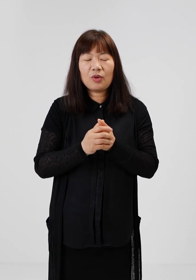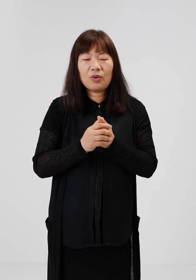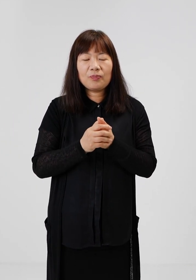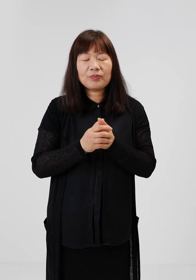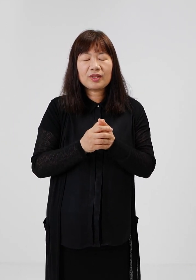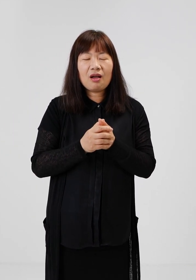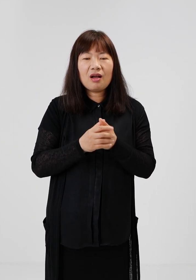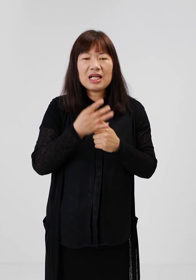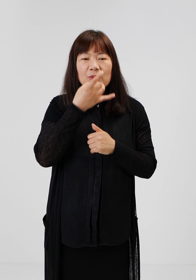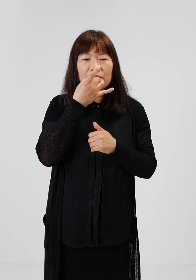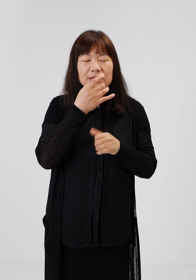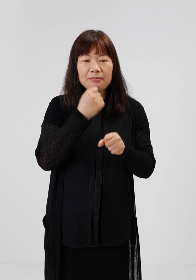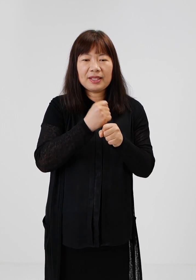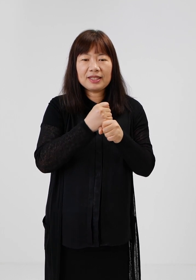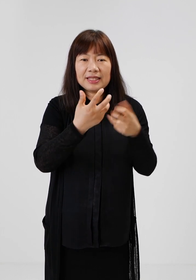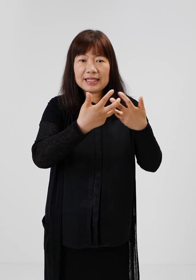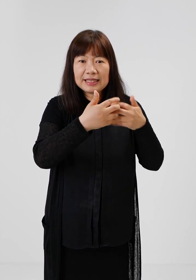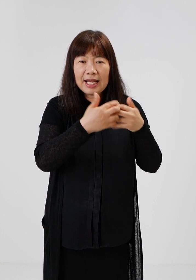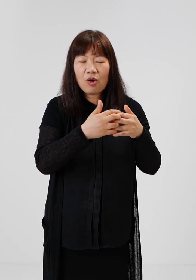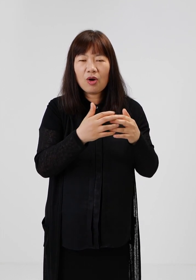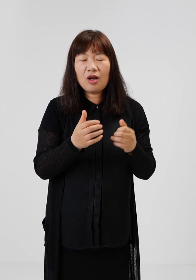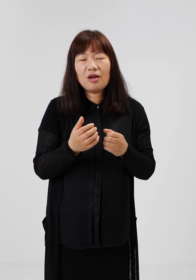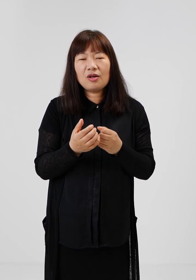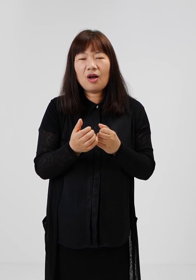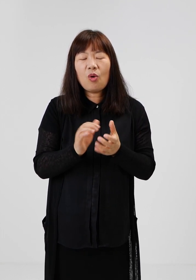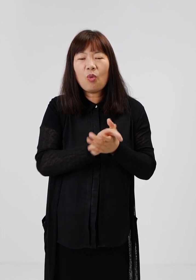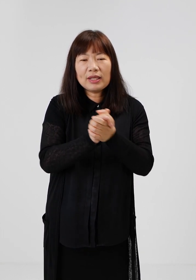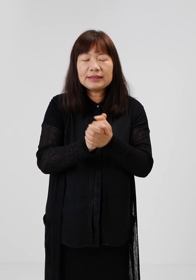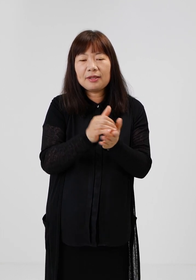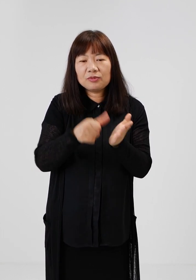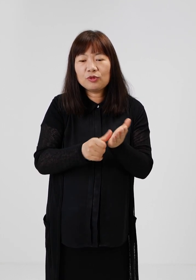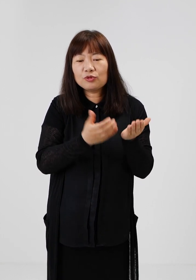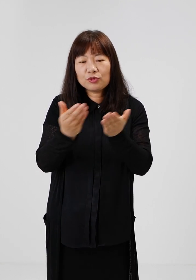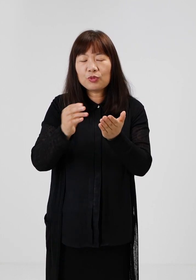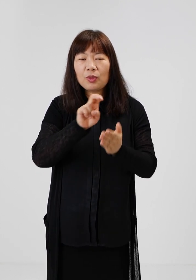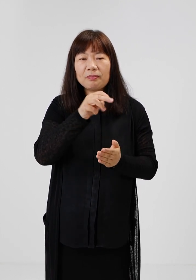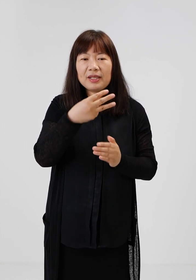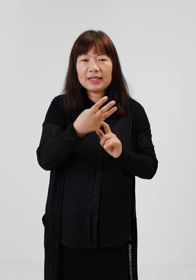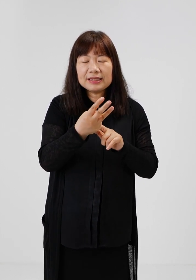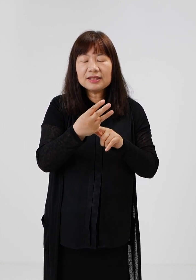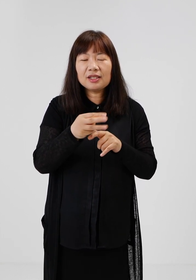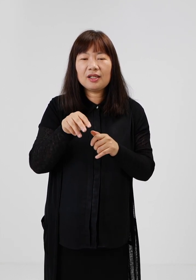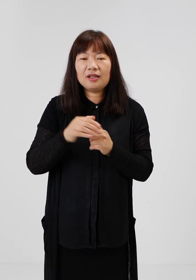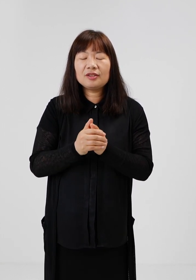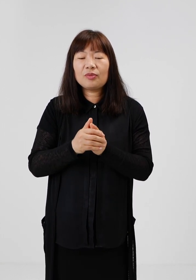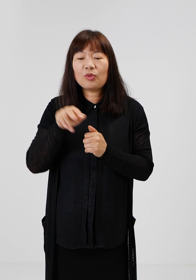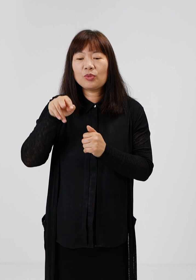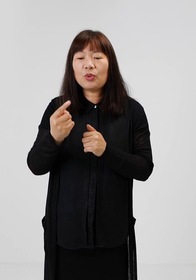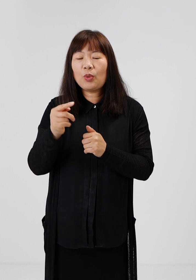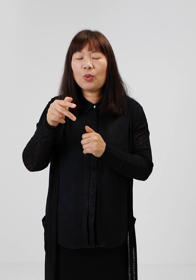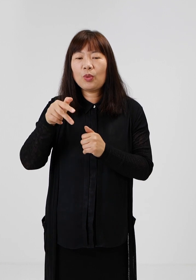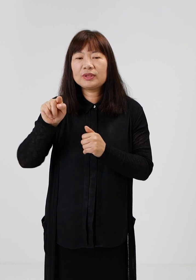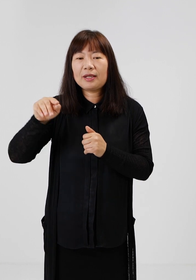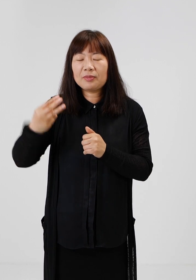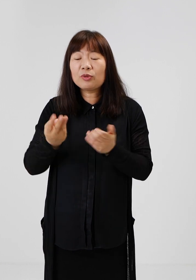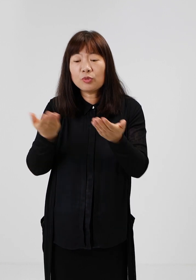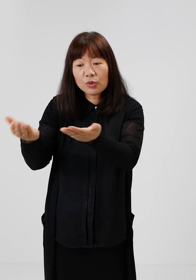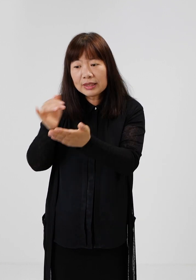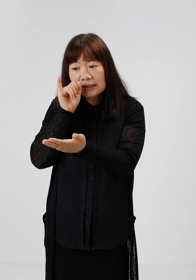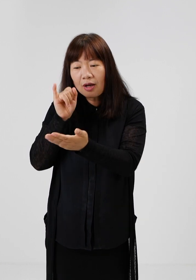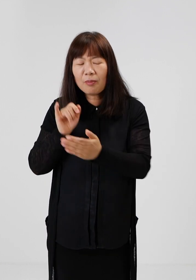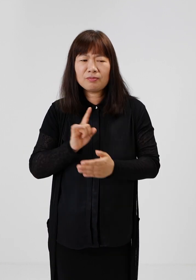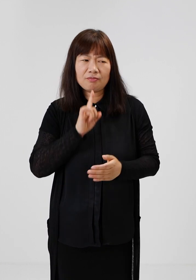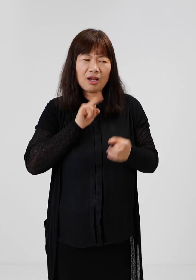화목으로, 밀은 소제물로 삼으시기 위하여 다 드리나이다 하는지라. 이게 무슨 얘기냐면, 아유